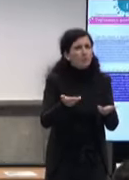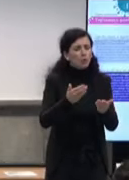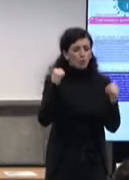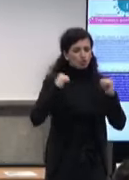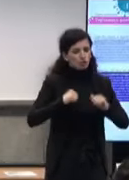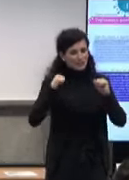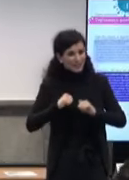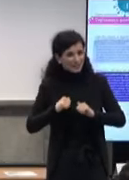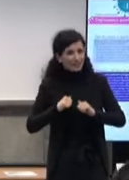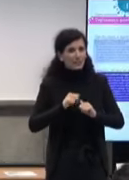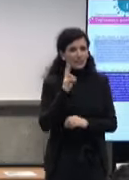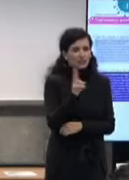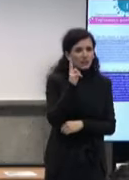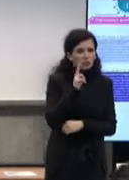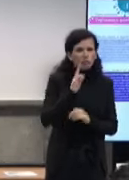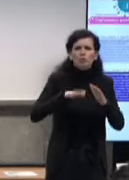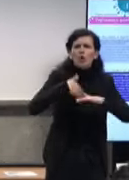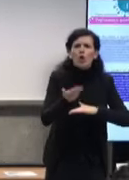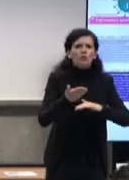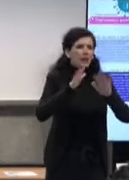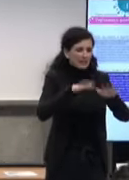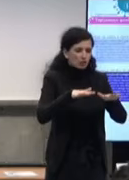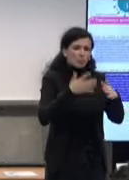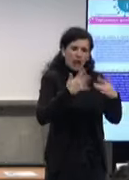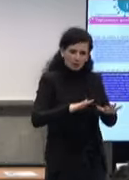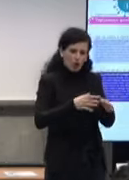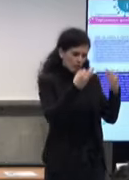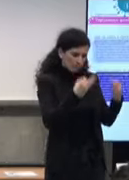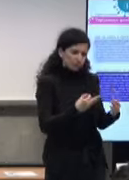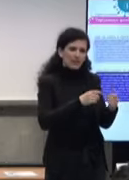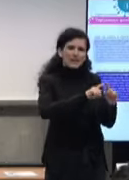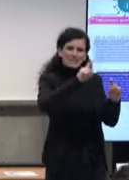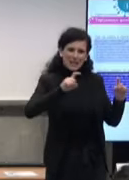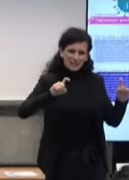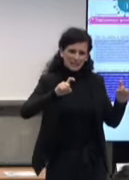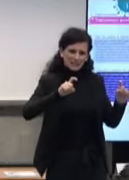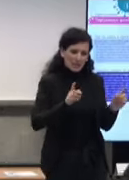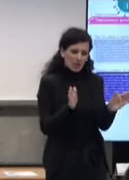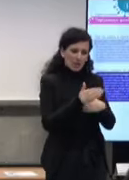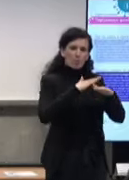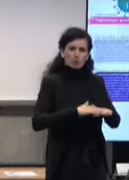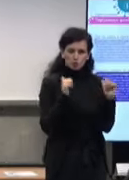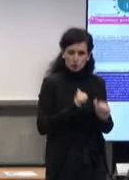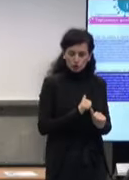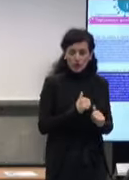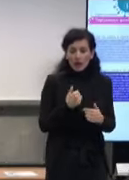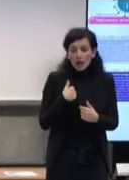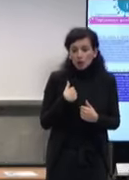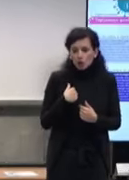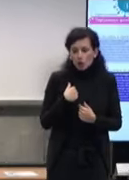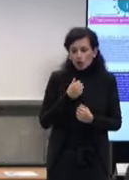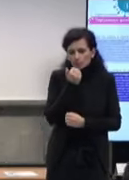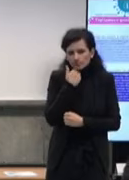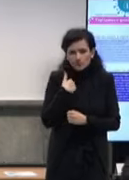deceduti oltre i diecimila che sono registrati nelle statistiche del dipartimento di protezione civile io mi sono permesso di suggerire